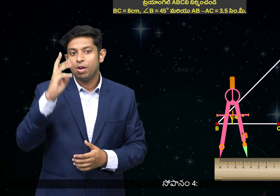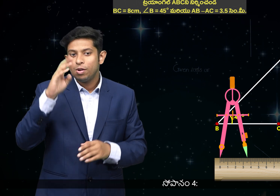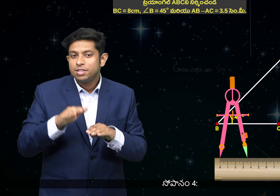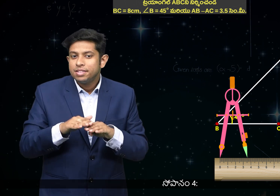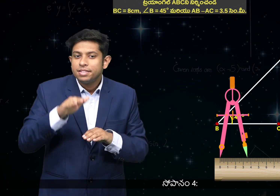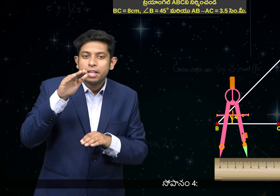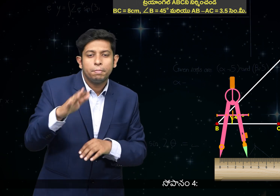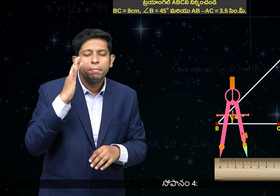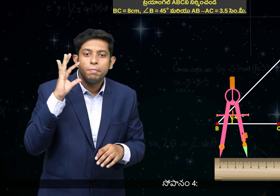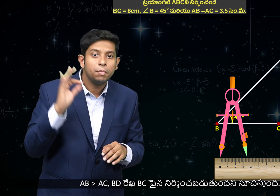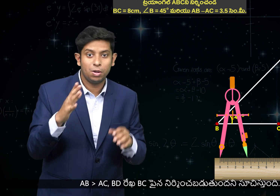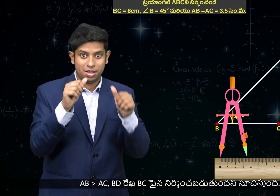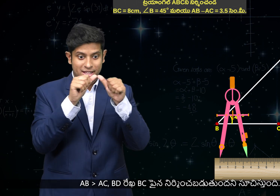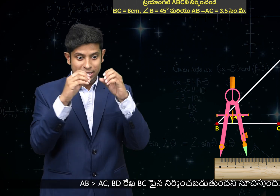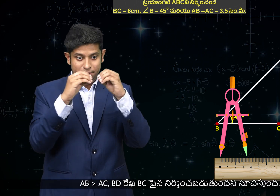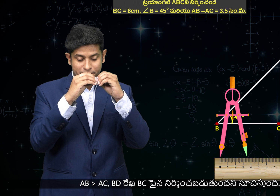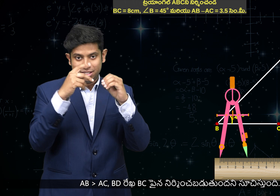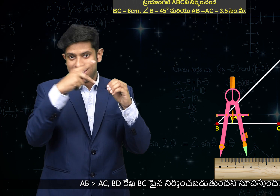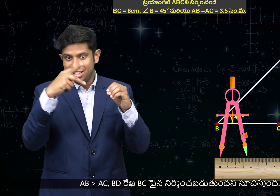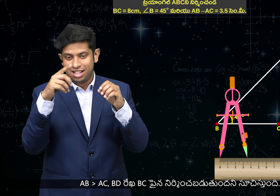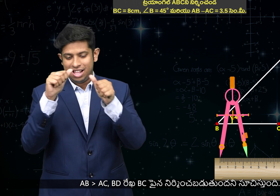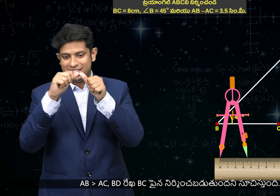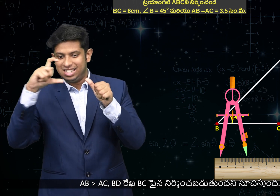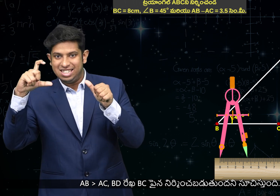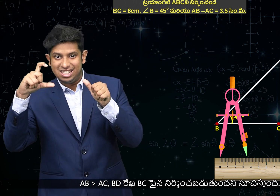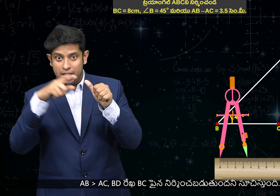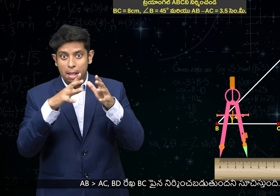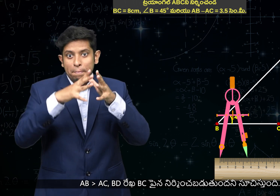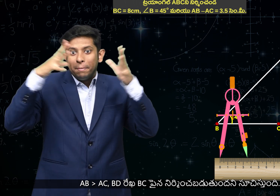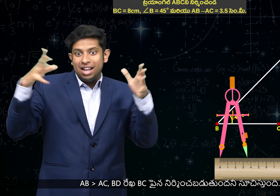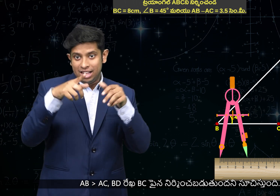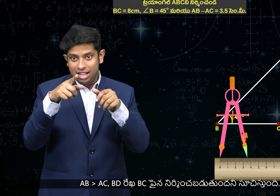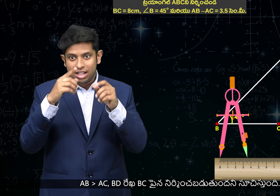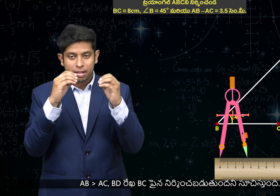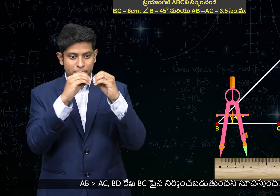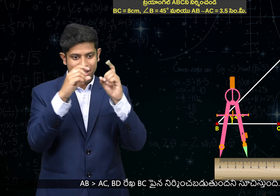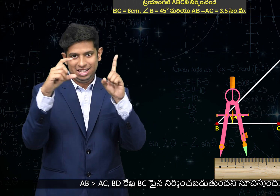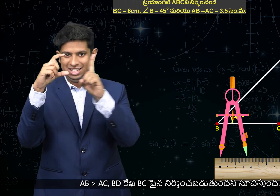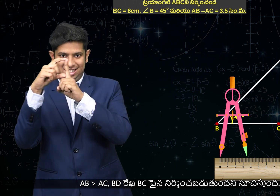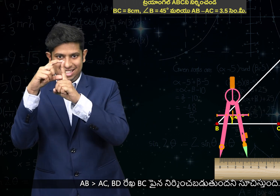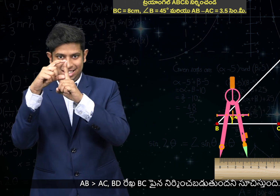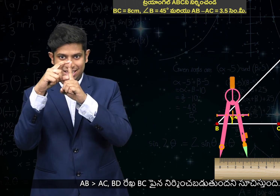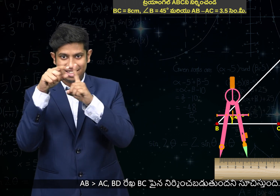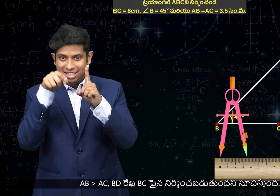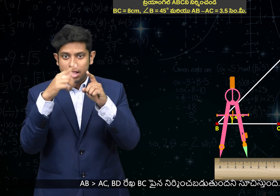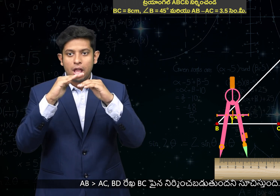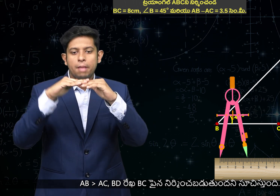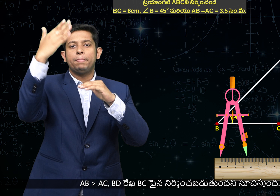సోపానం 4. ఏబీ గ్రేటర్ దెన్ ఏసీ బీడీ రేఖ బీసీ పైన నిర్మించబడుతుందని